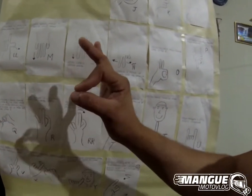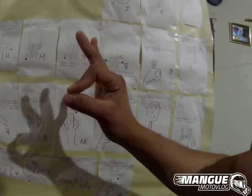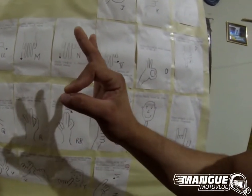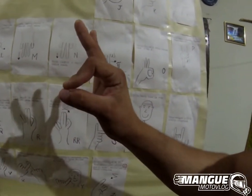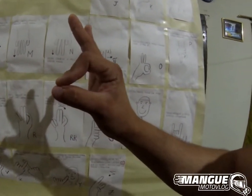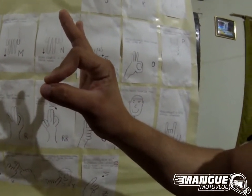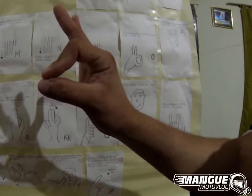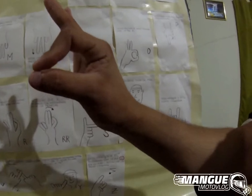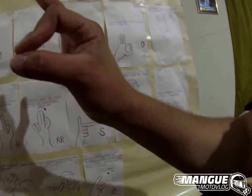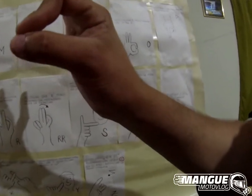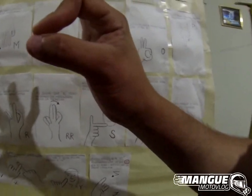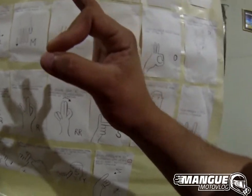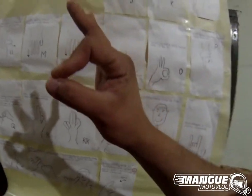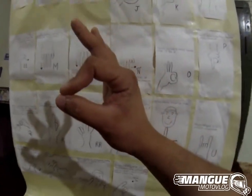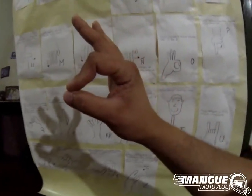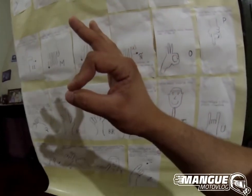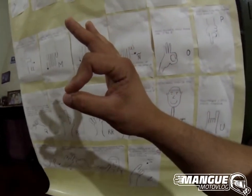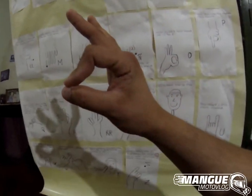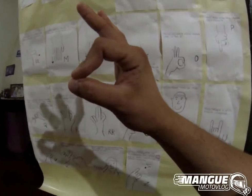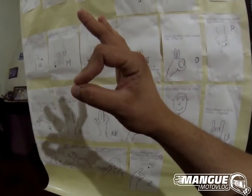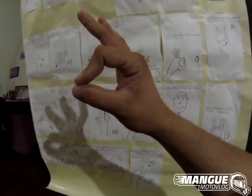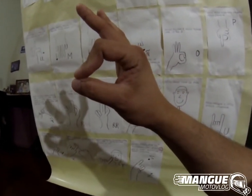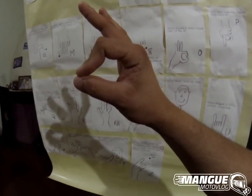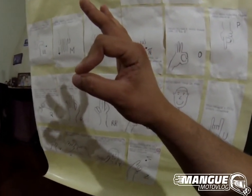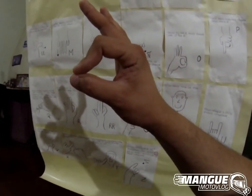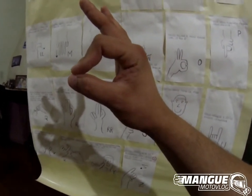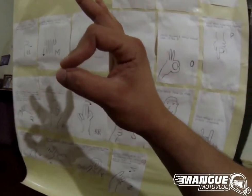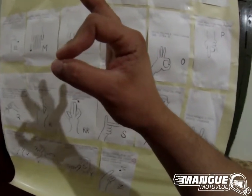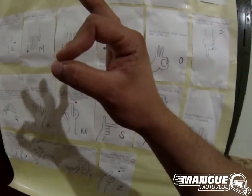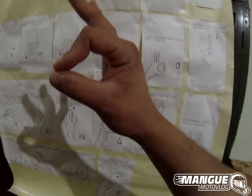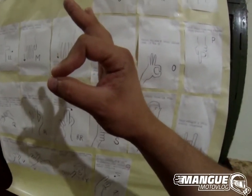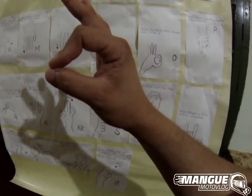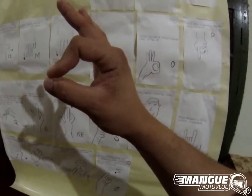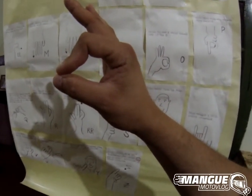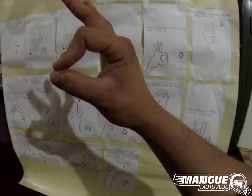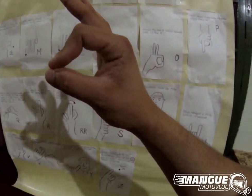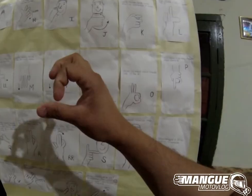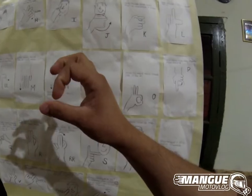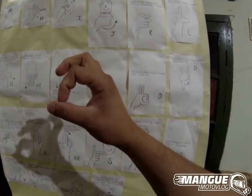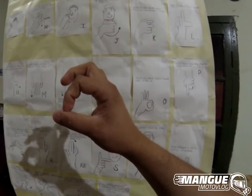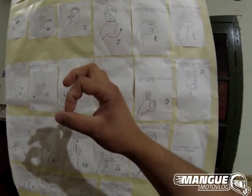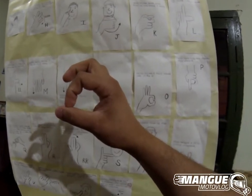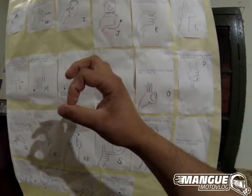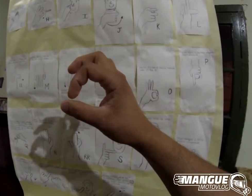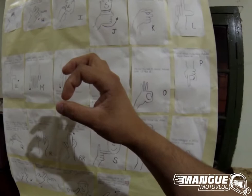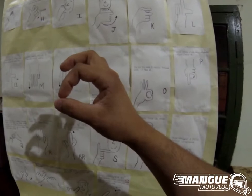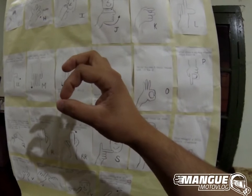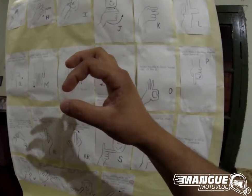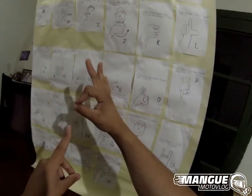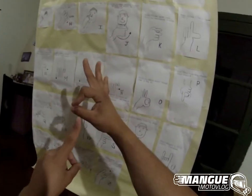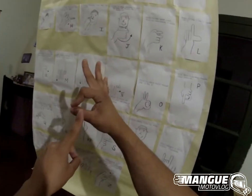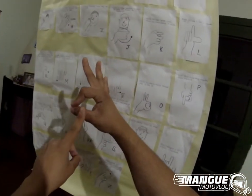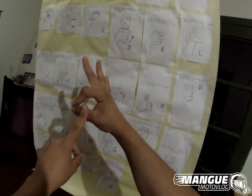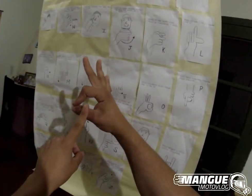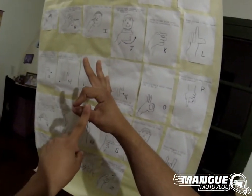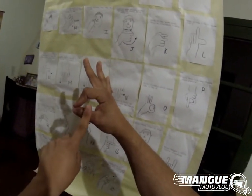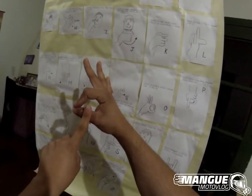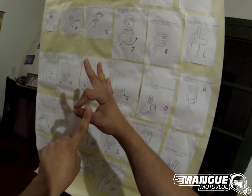Formamos una O y le colocamos el dedo índice de esta forma.